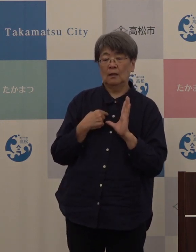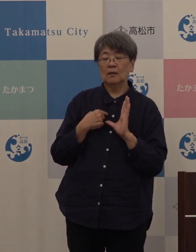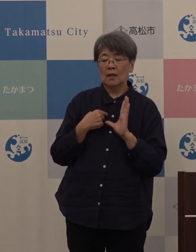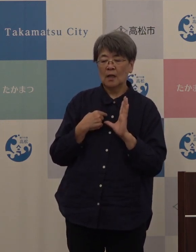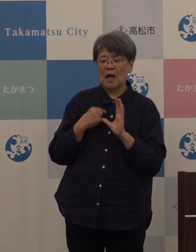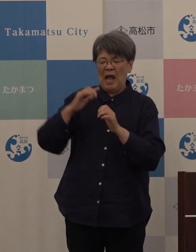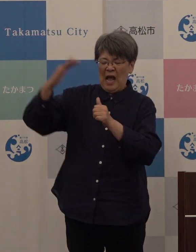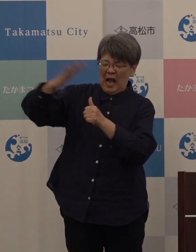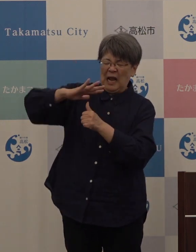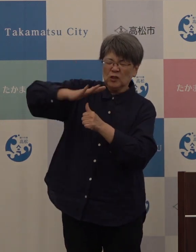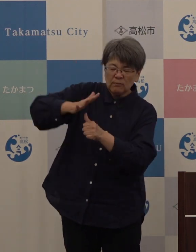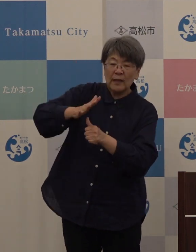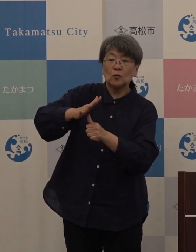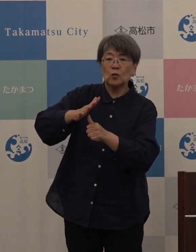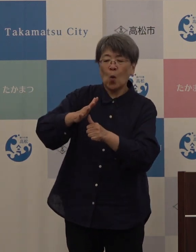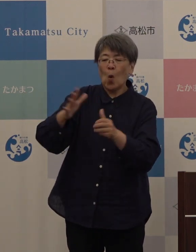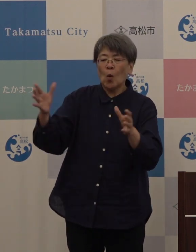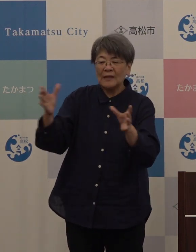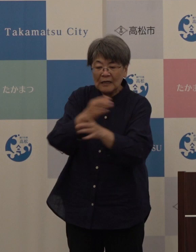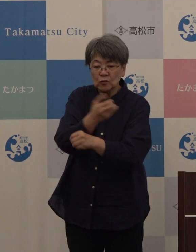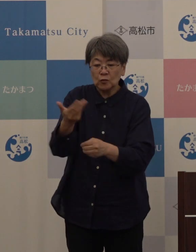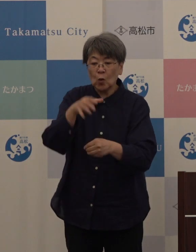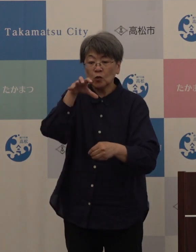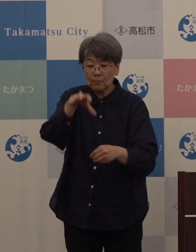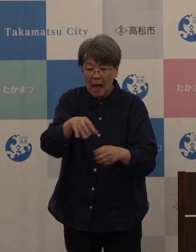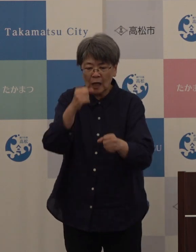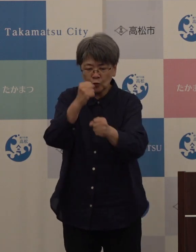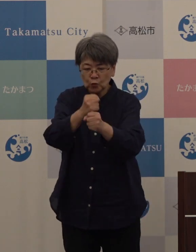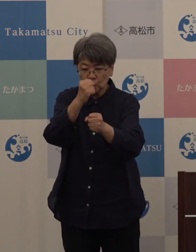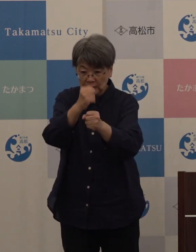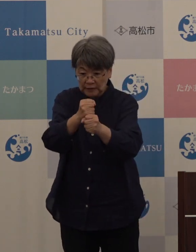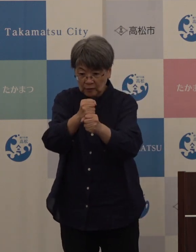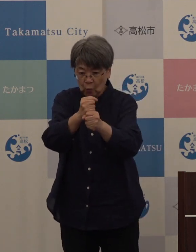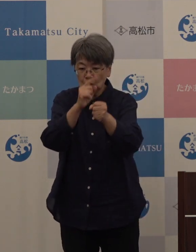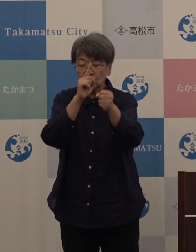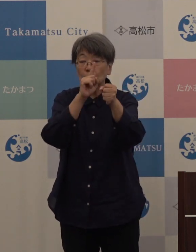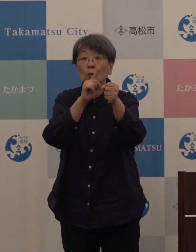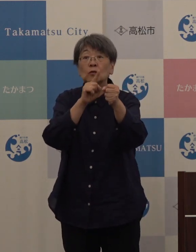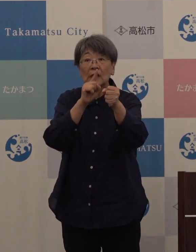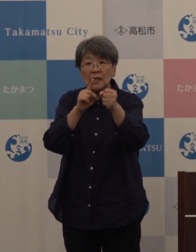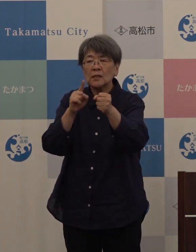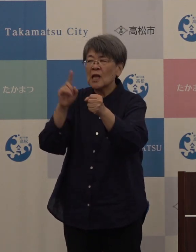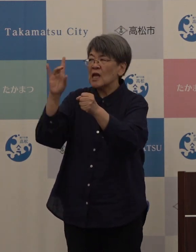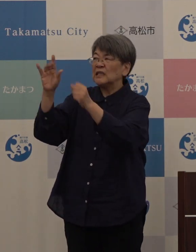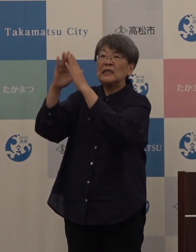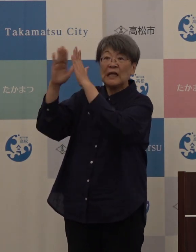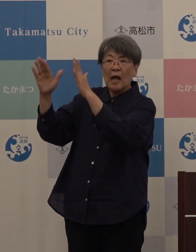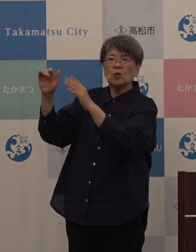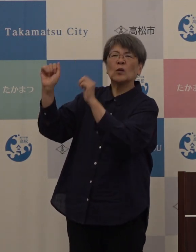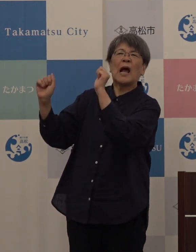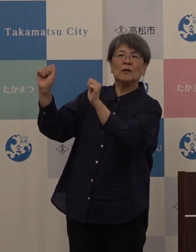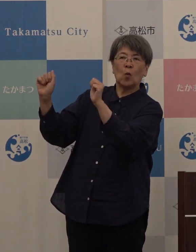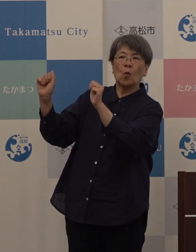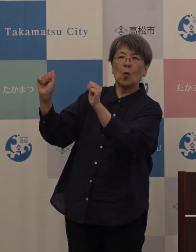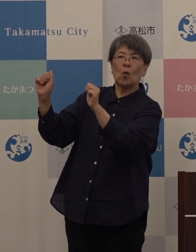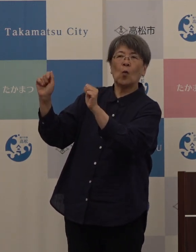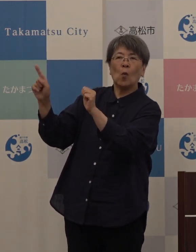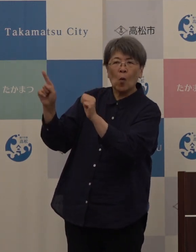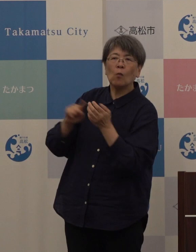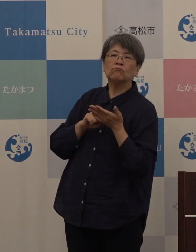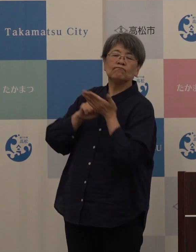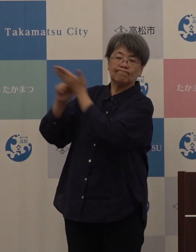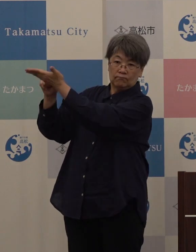ハラスメントをなくす職場づくりという趣旨で議会側の対応を今回求めたというのが申し入れでござい